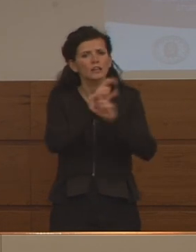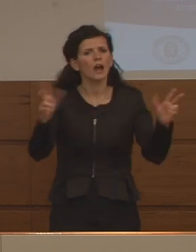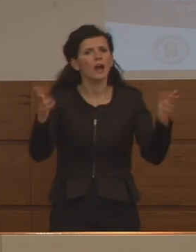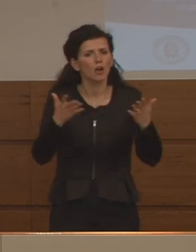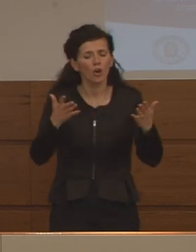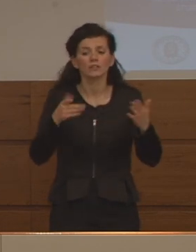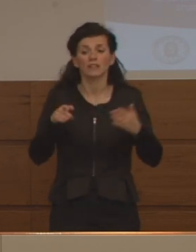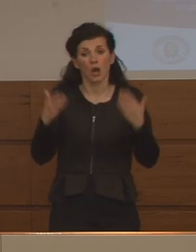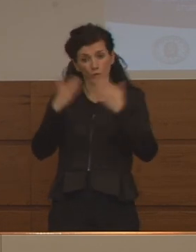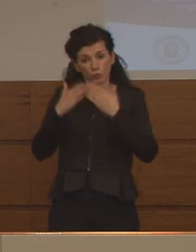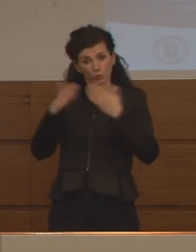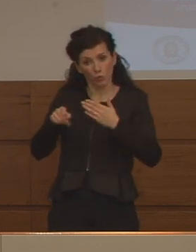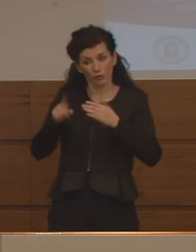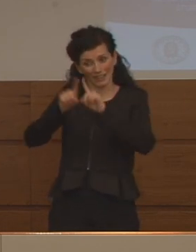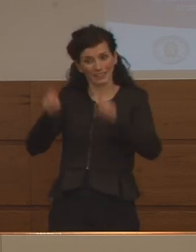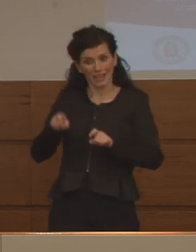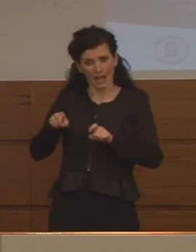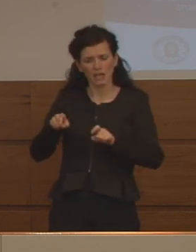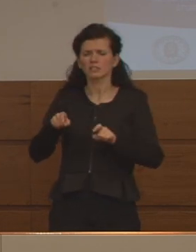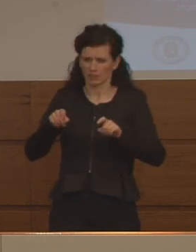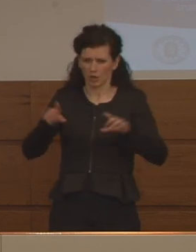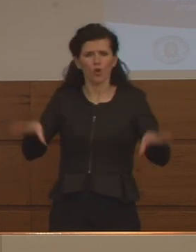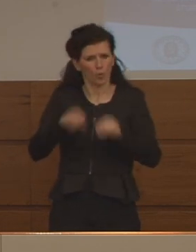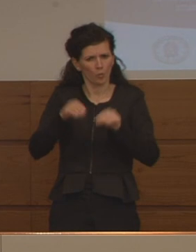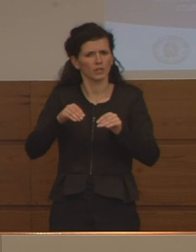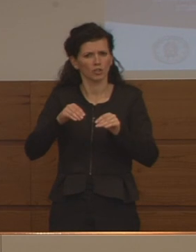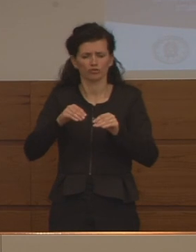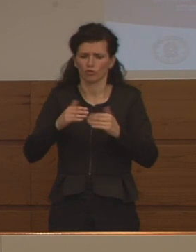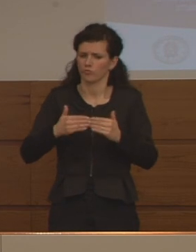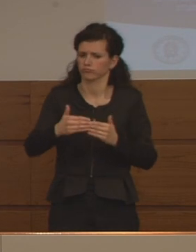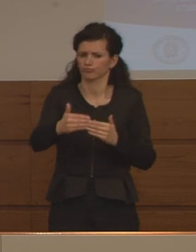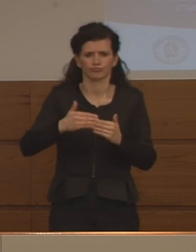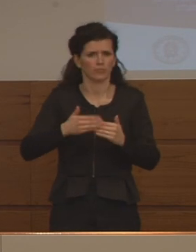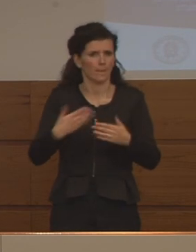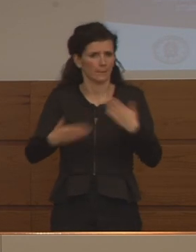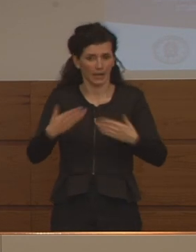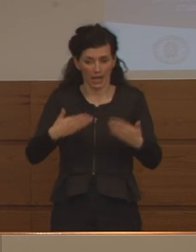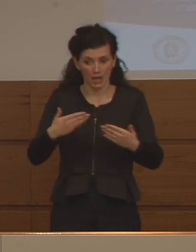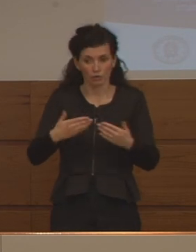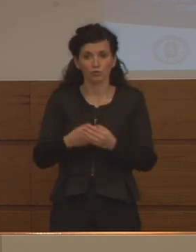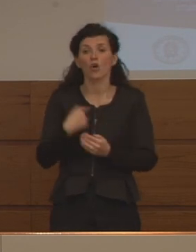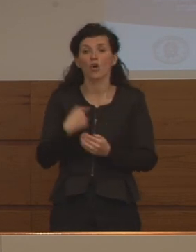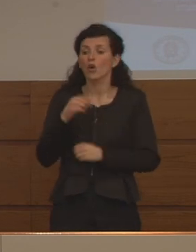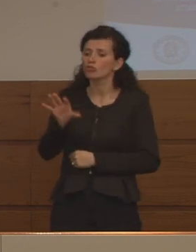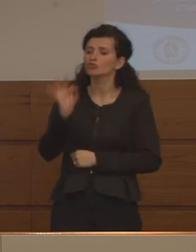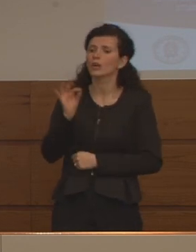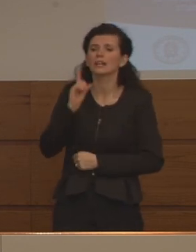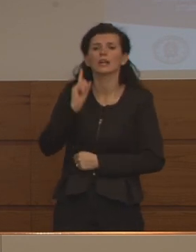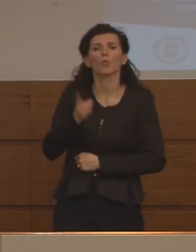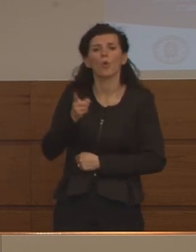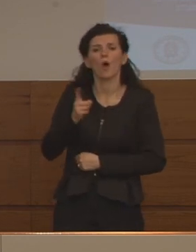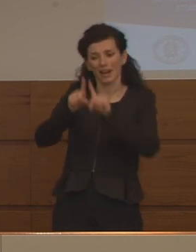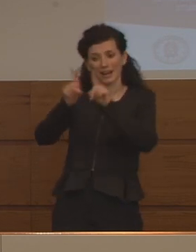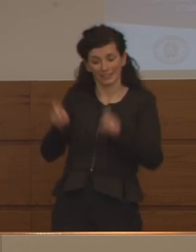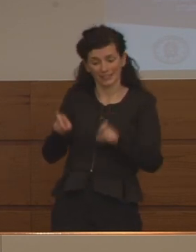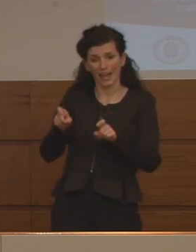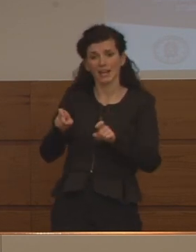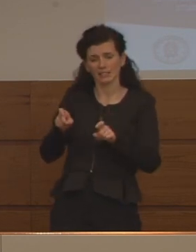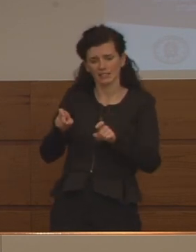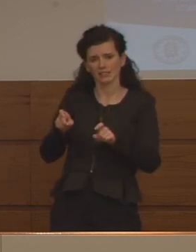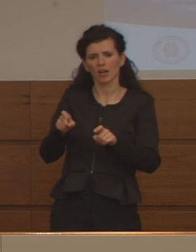e al di là dell'aspetto che perché né alla scelta del test diagnostico c'è già